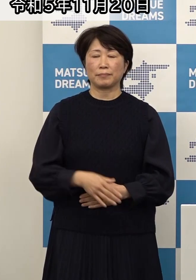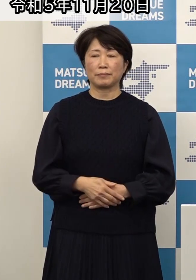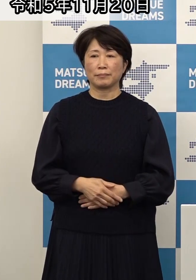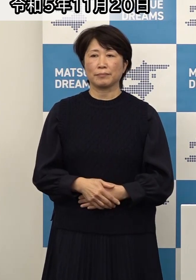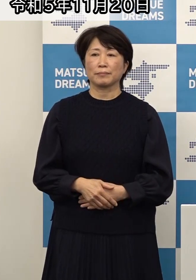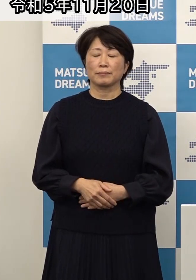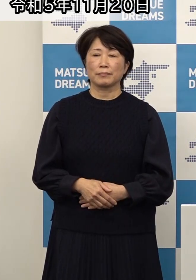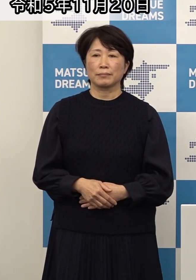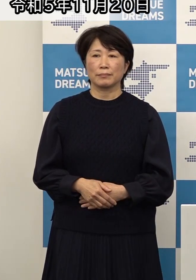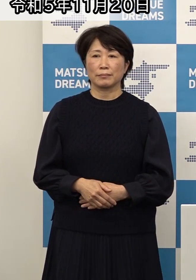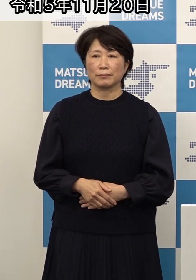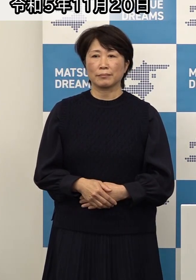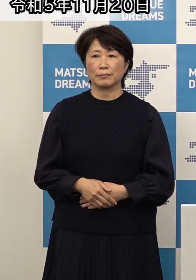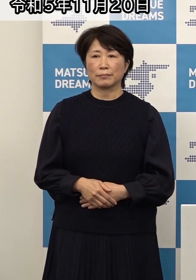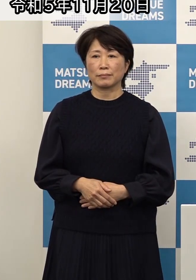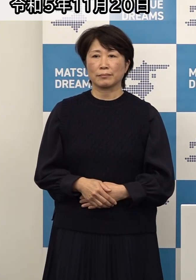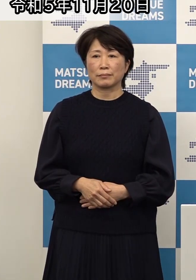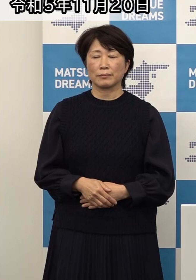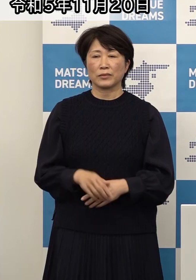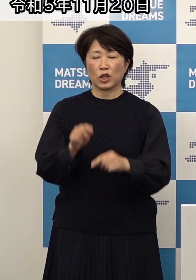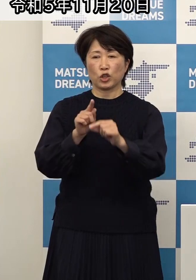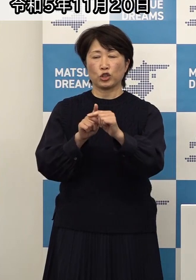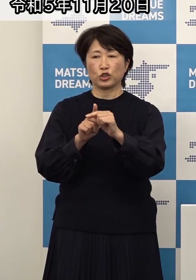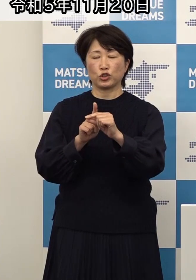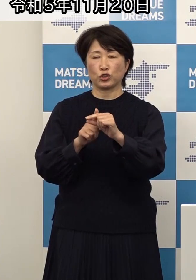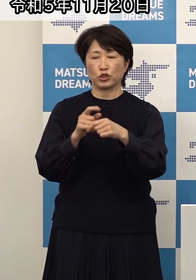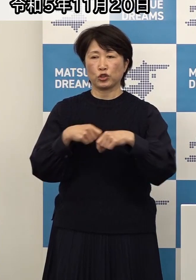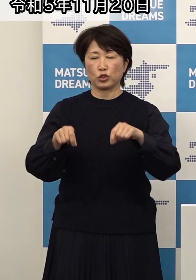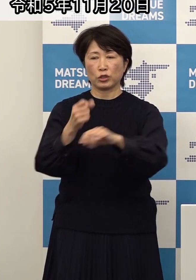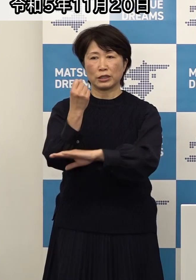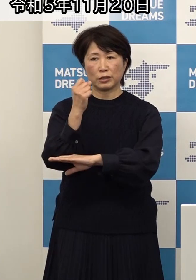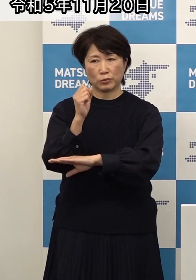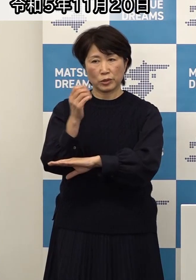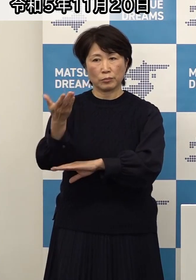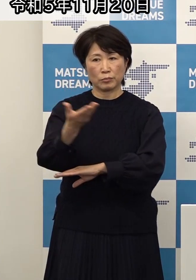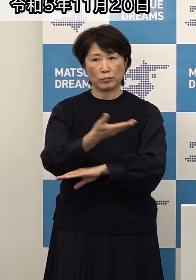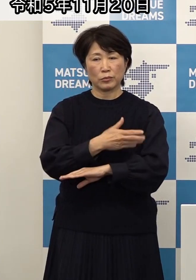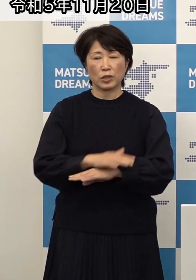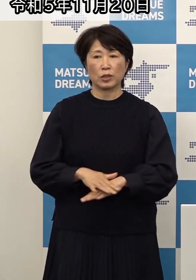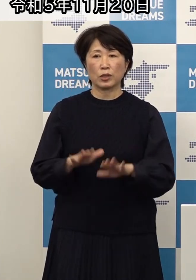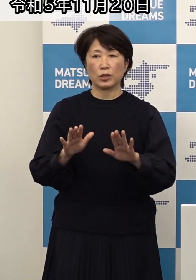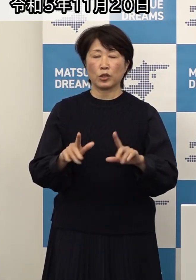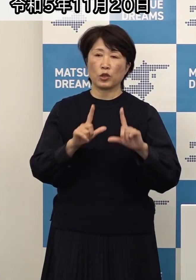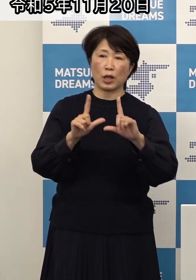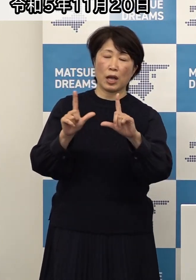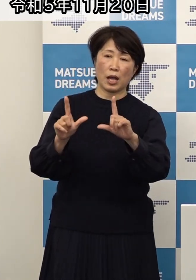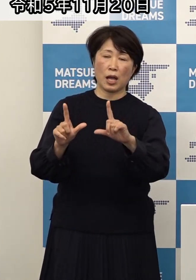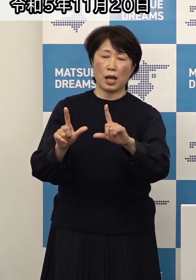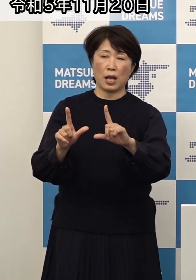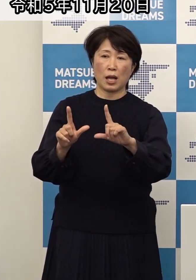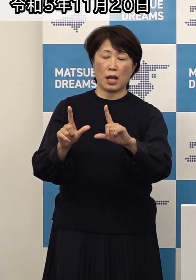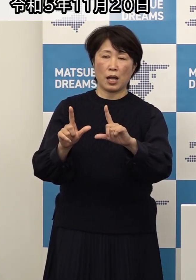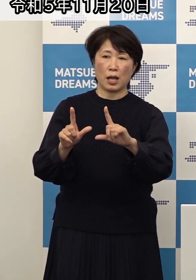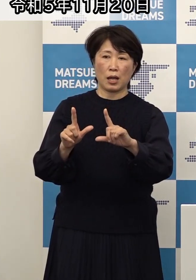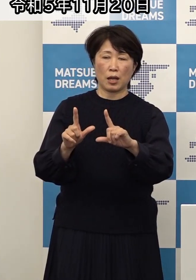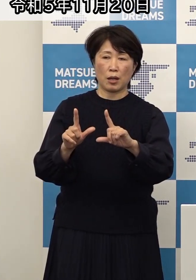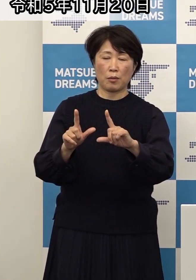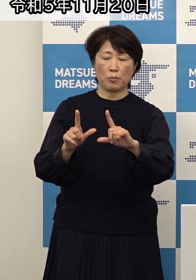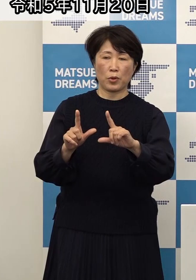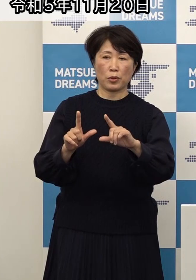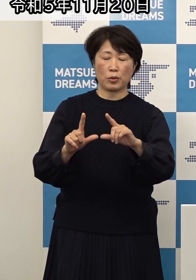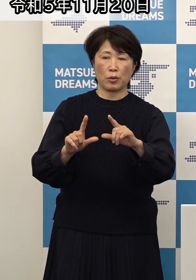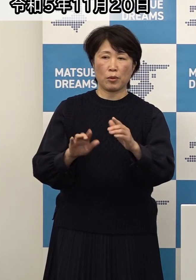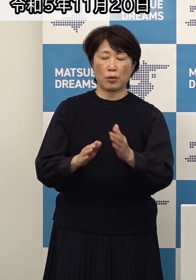中国新聞さん。 すみません、中国新聞の寺本です、 はい、 すみません、今日の発表ないと内容とは関わらないところで、